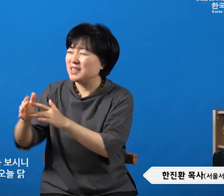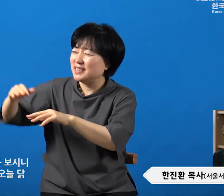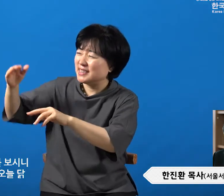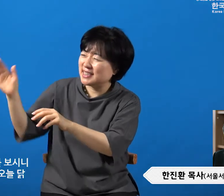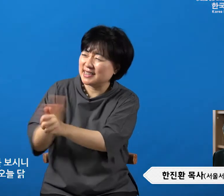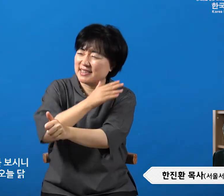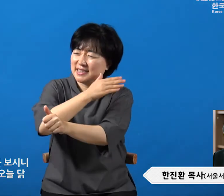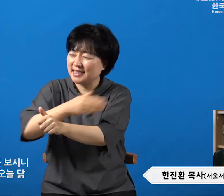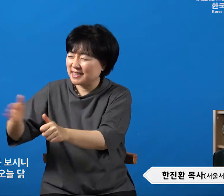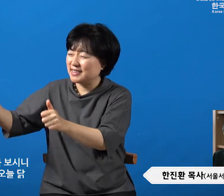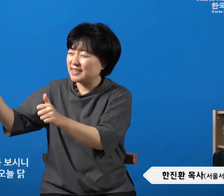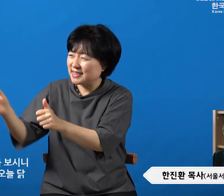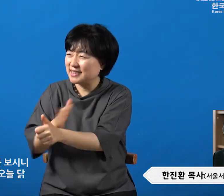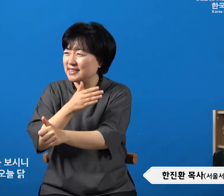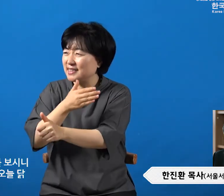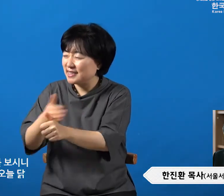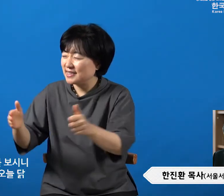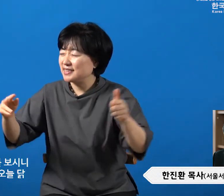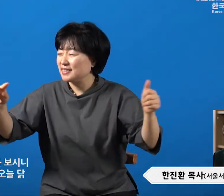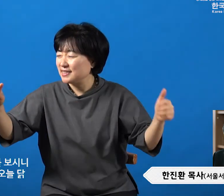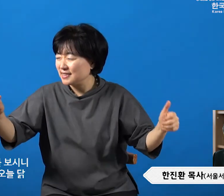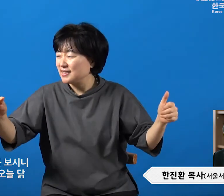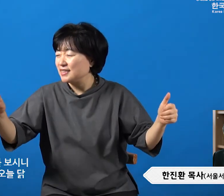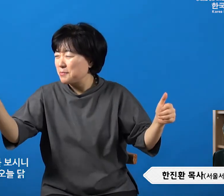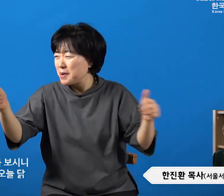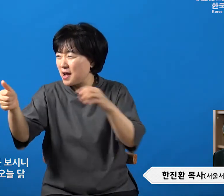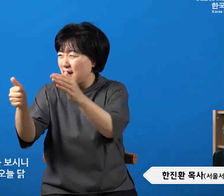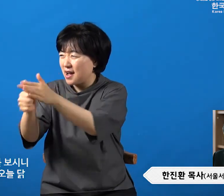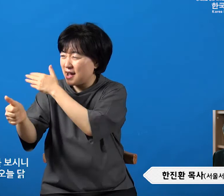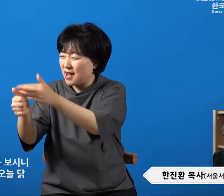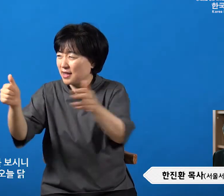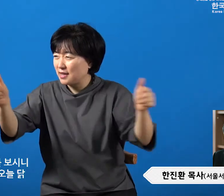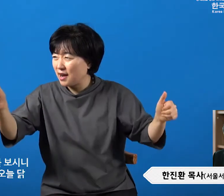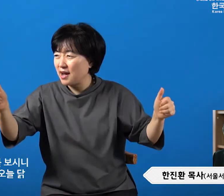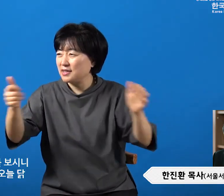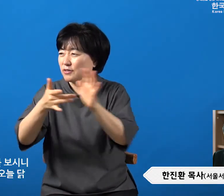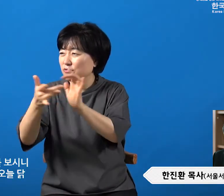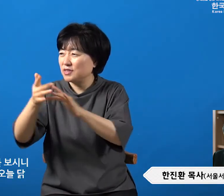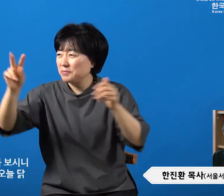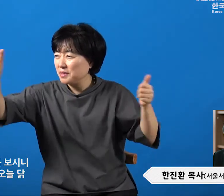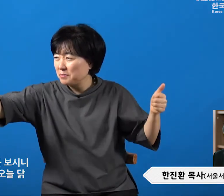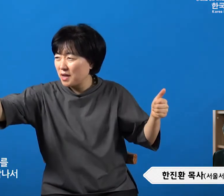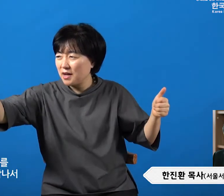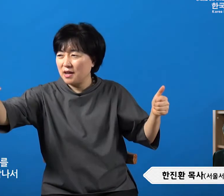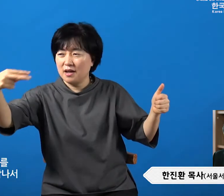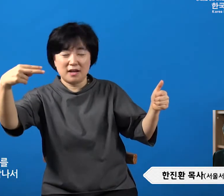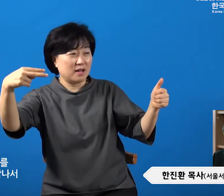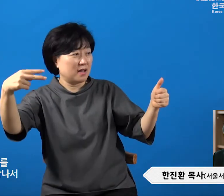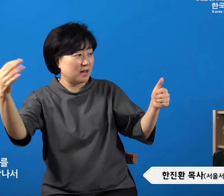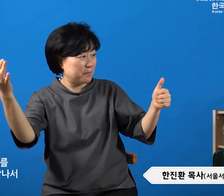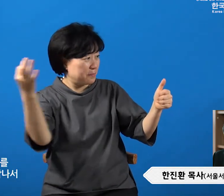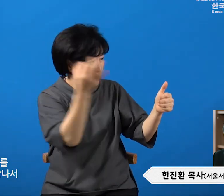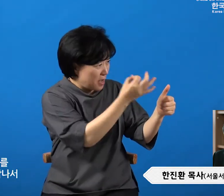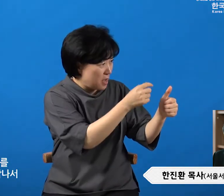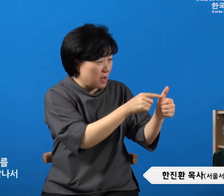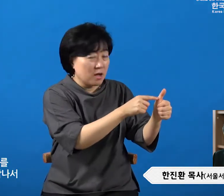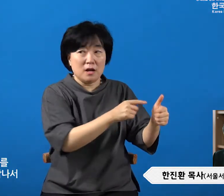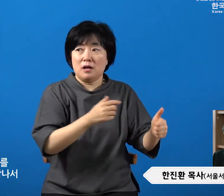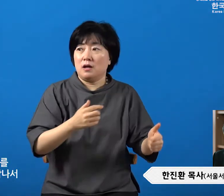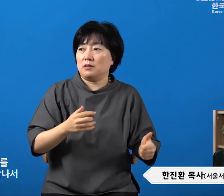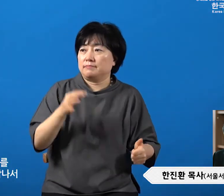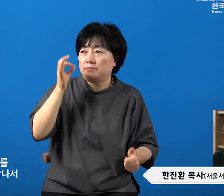베드로가 주의 말씀 곧 오늘 닭 울기 전에 네가 3번 나를 부인하리라 하심이 생각나서 밖에 나가서 심히